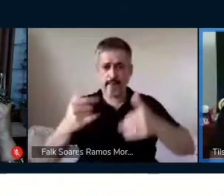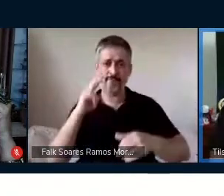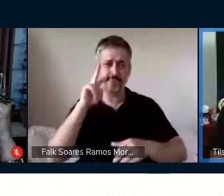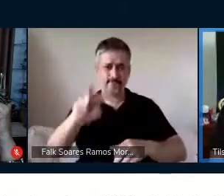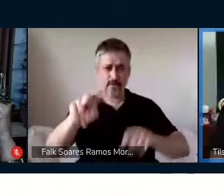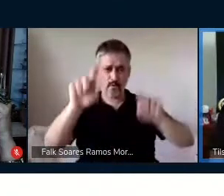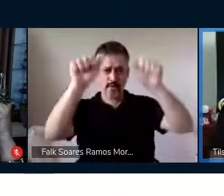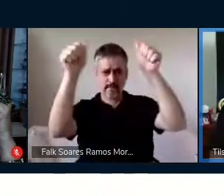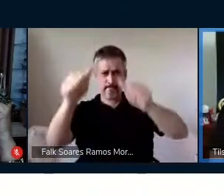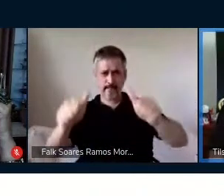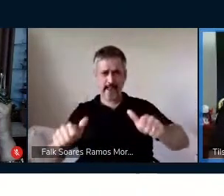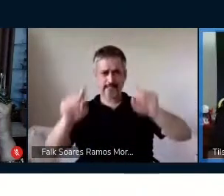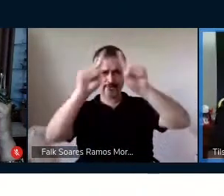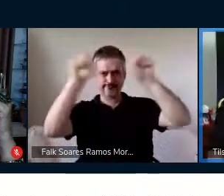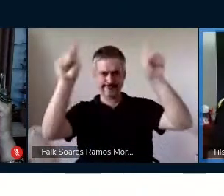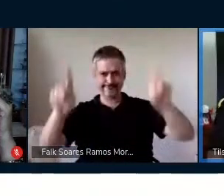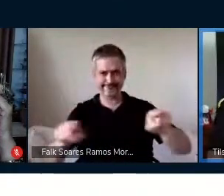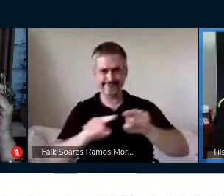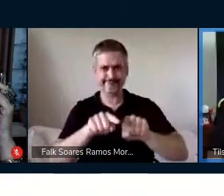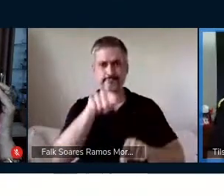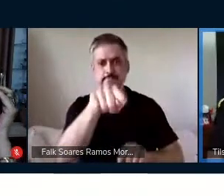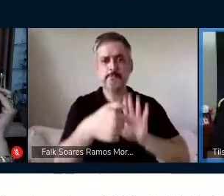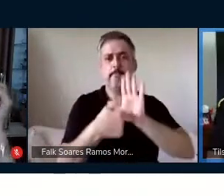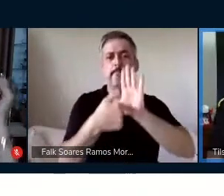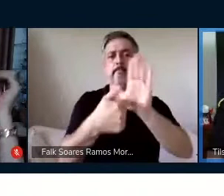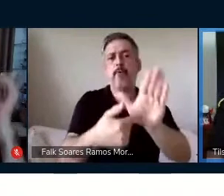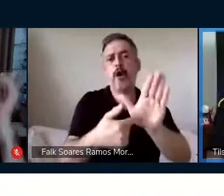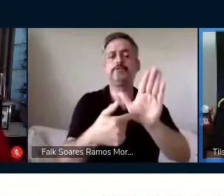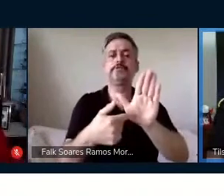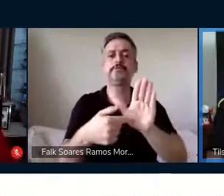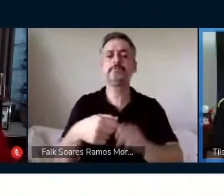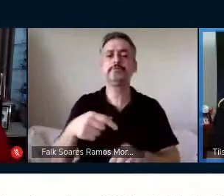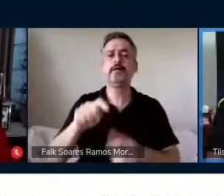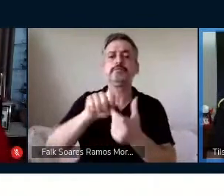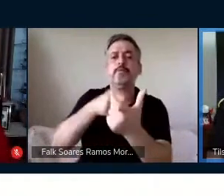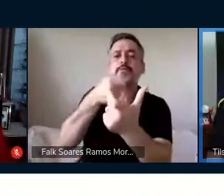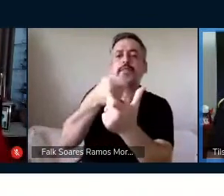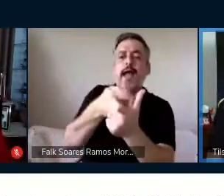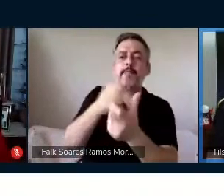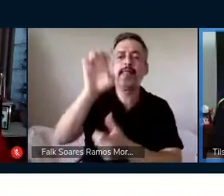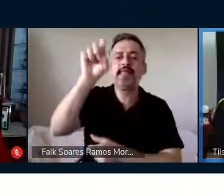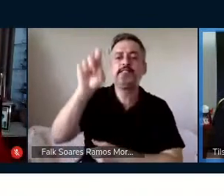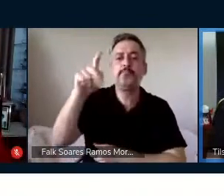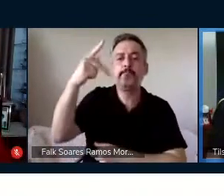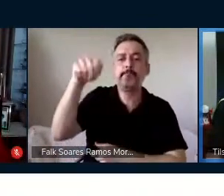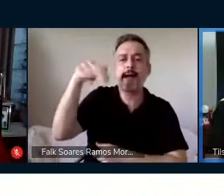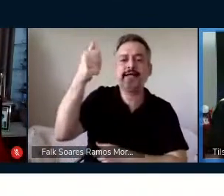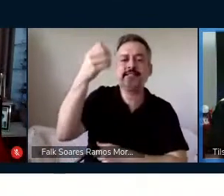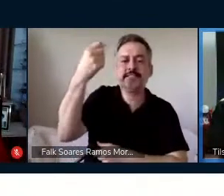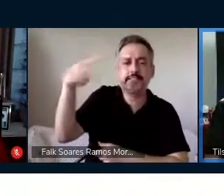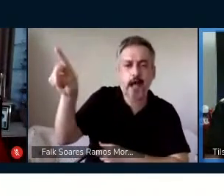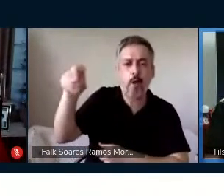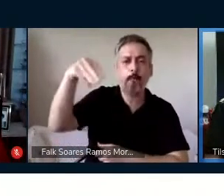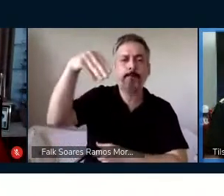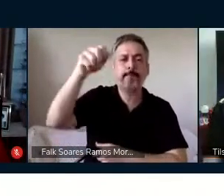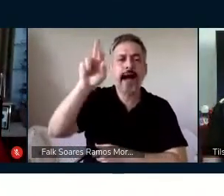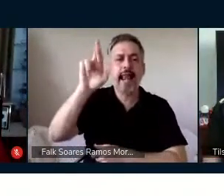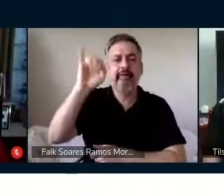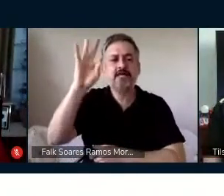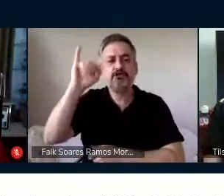articulação, considerados como primários, e dos outros dois parâmetros considerados como secundários,